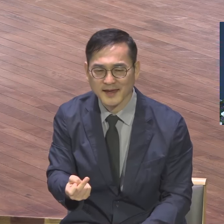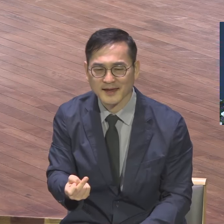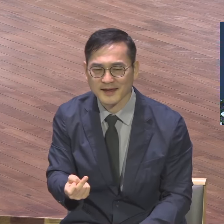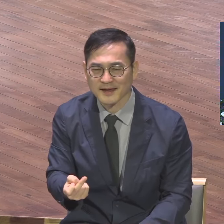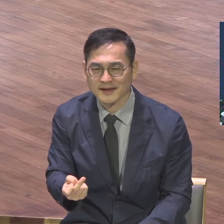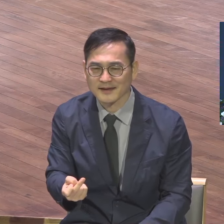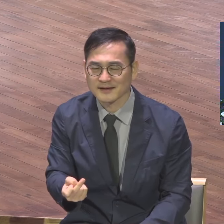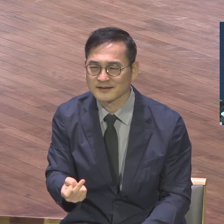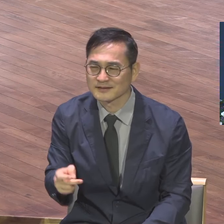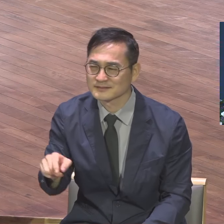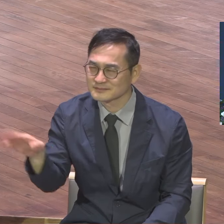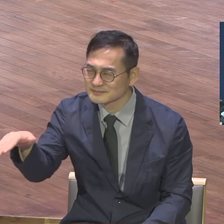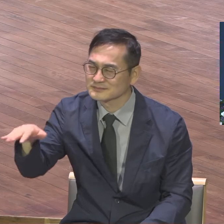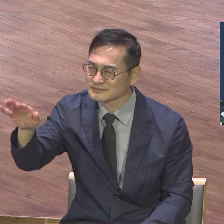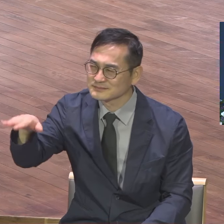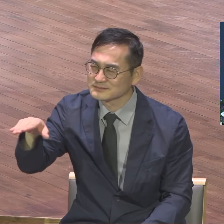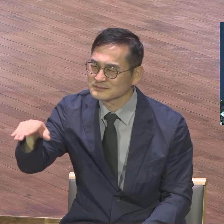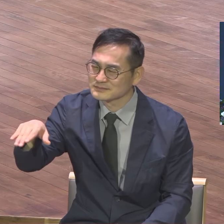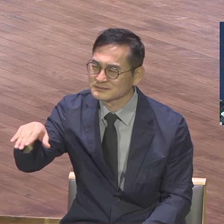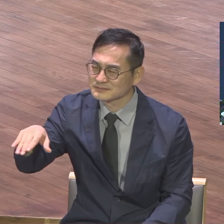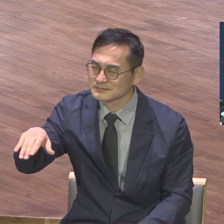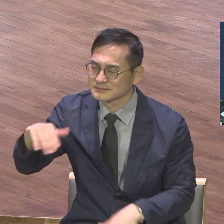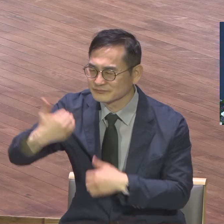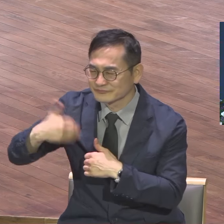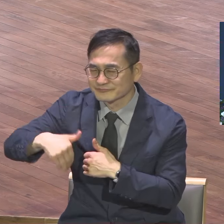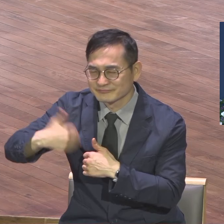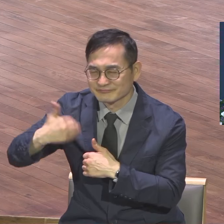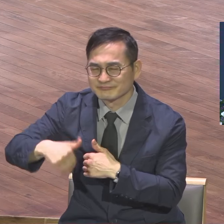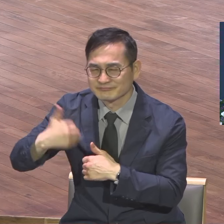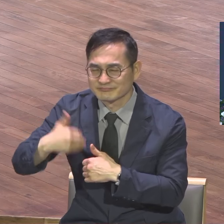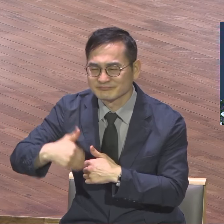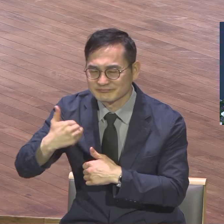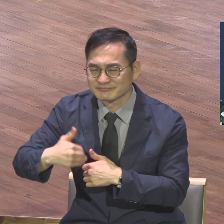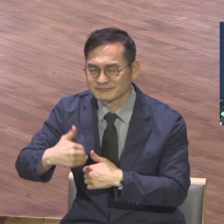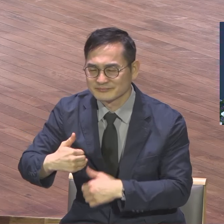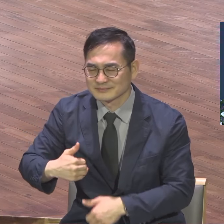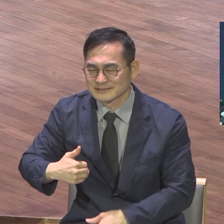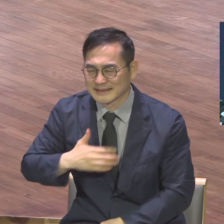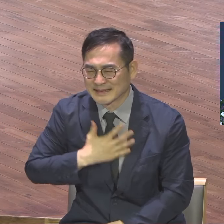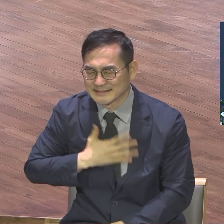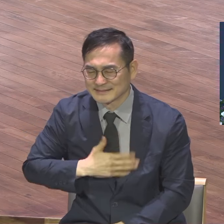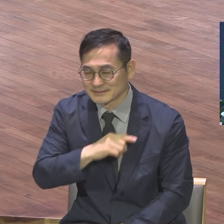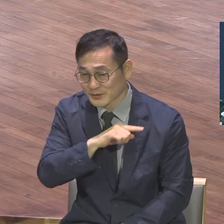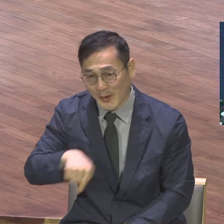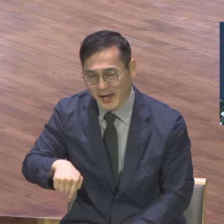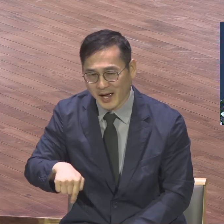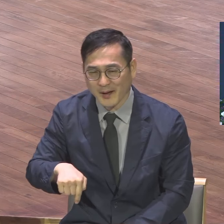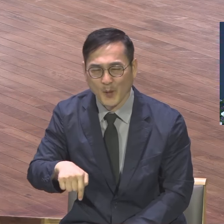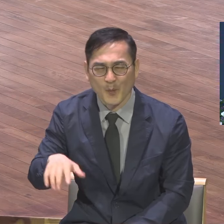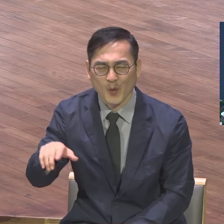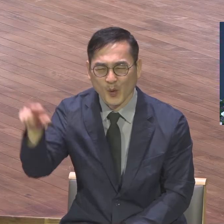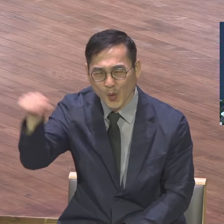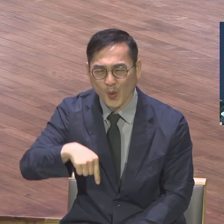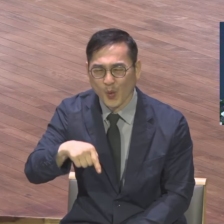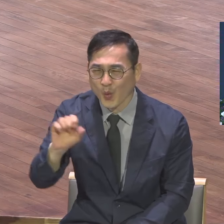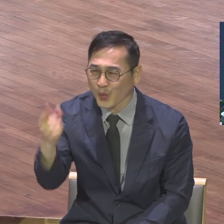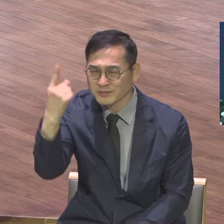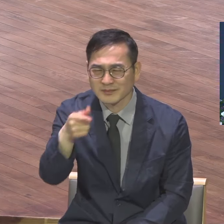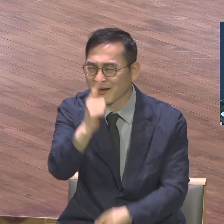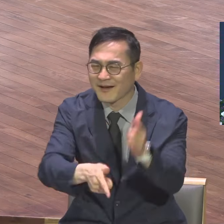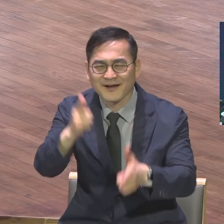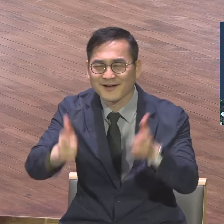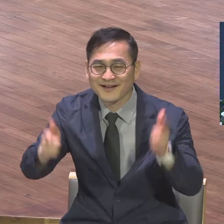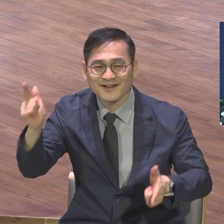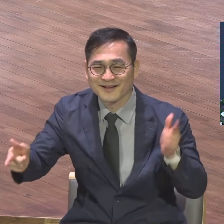와서 복음 들으라 그래서 할 수 없이 오신 분들도 있을 것입니다. 어떤 이유에서